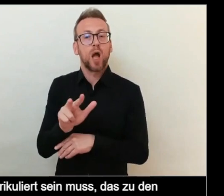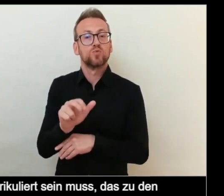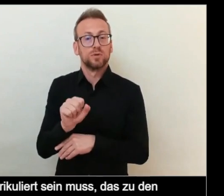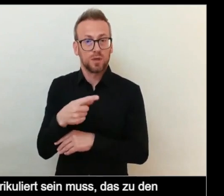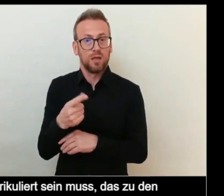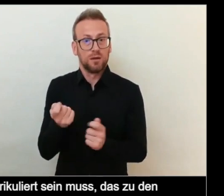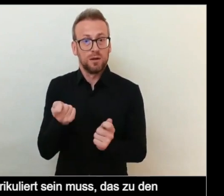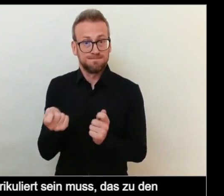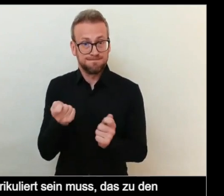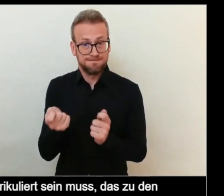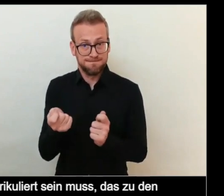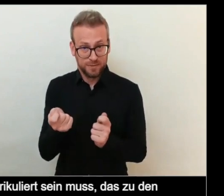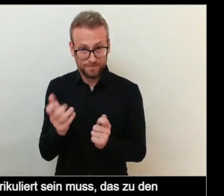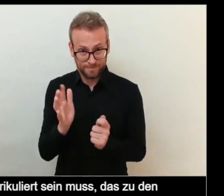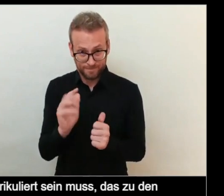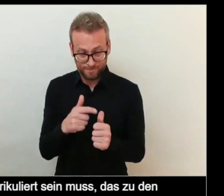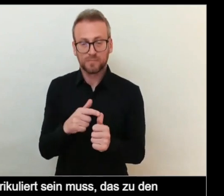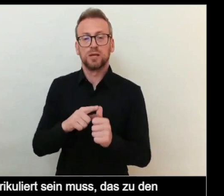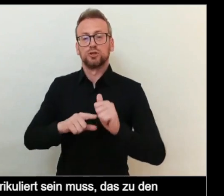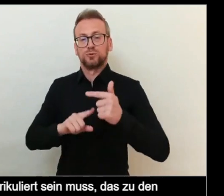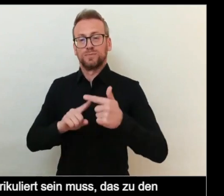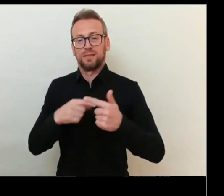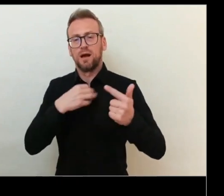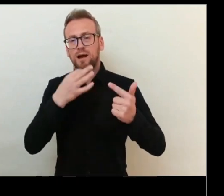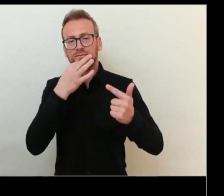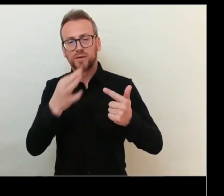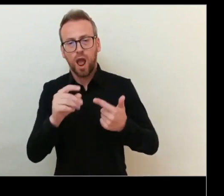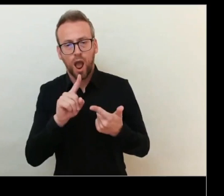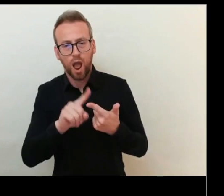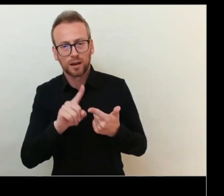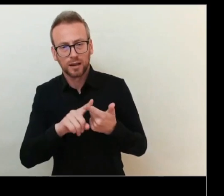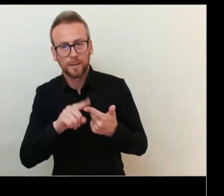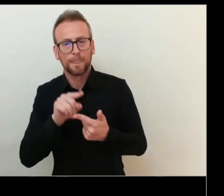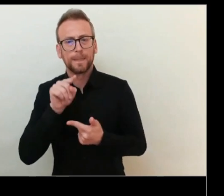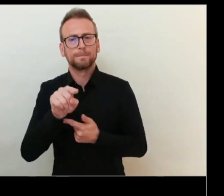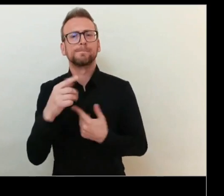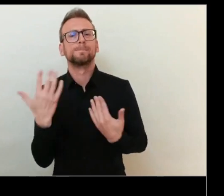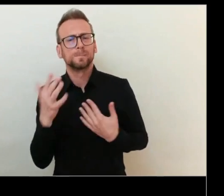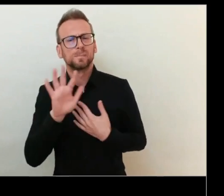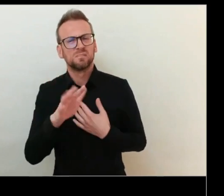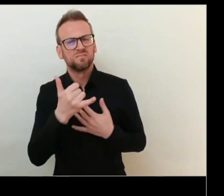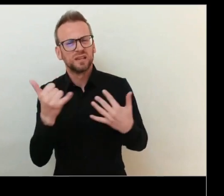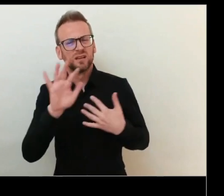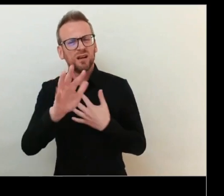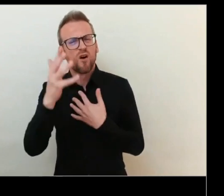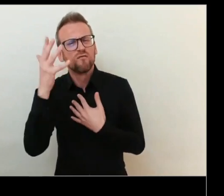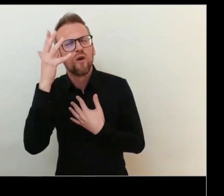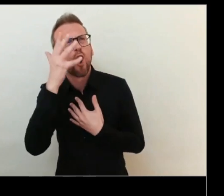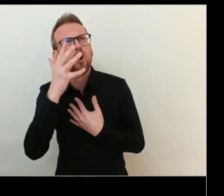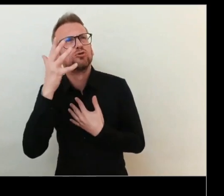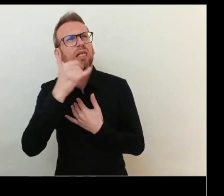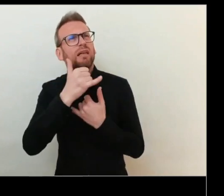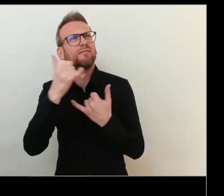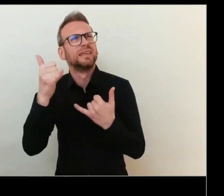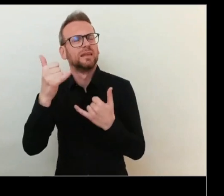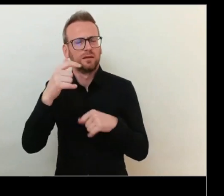sozusagen mit Ihren Forderungen, dass mehr im Instrumentenkasten sein muss, nur für den Herbst vorsorgen? Oder könnten